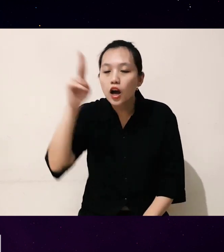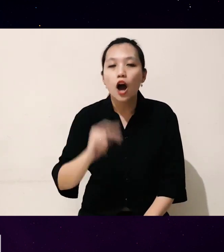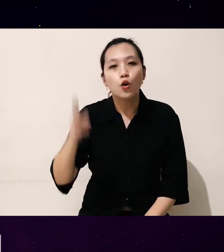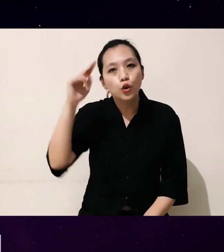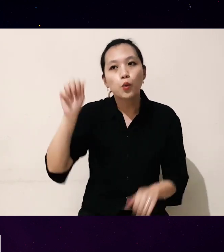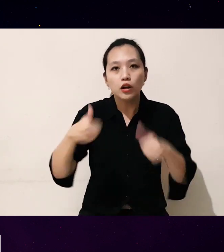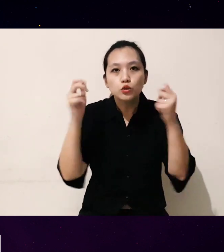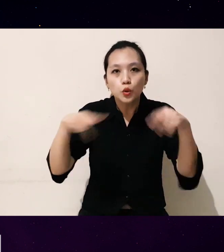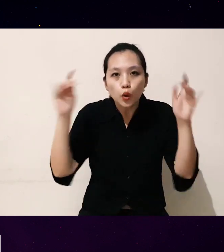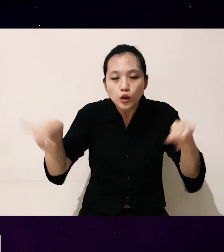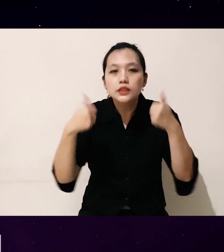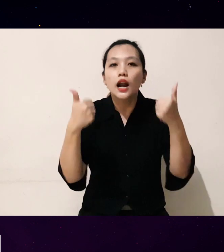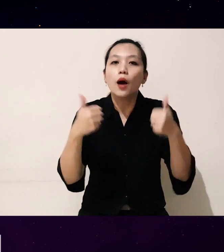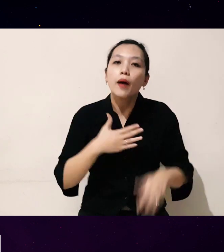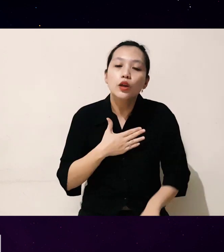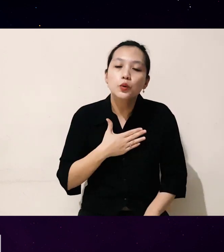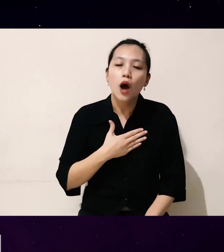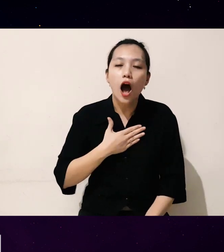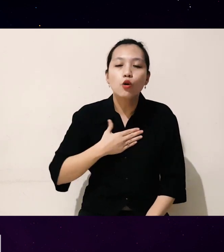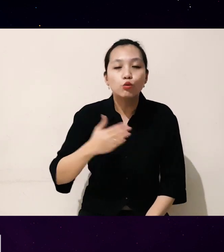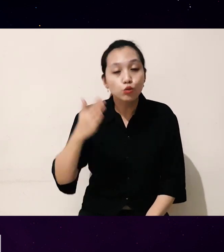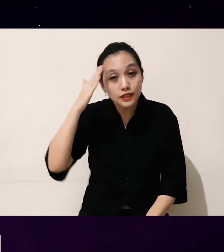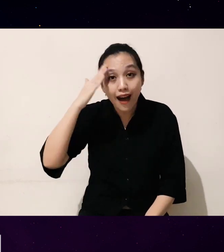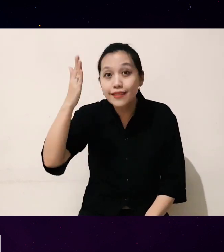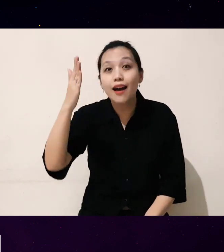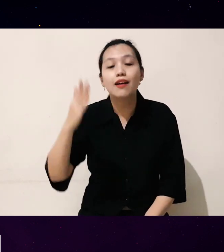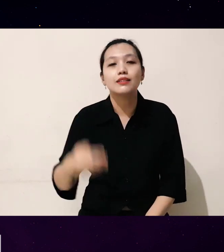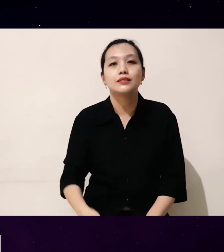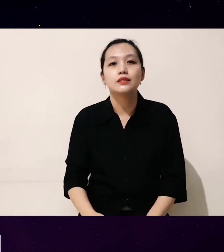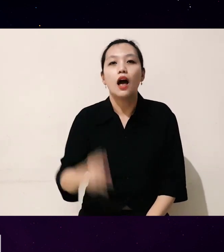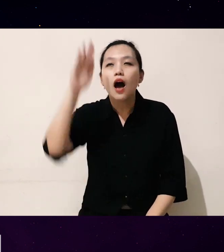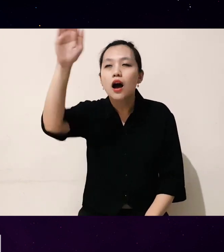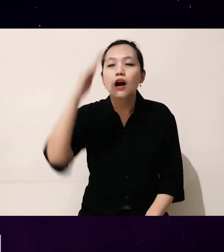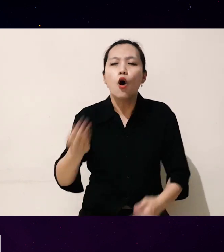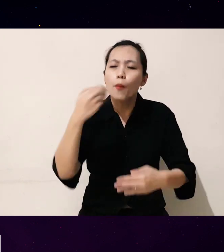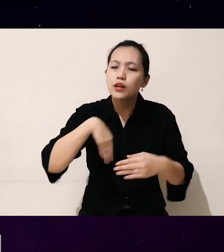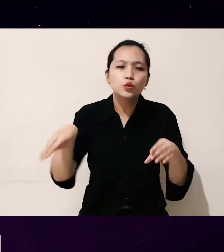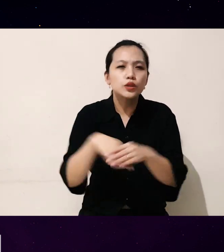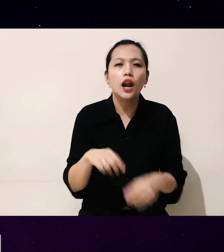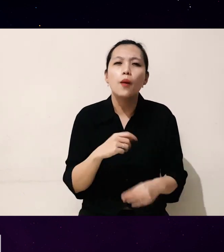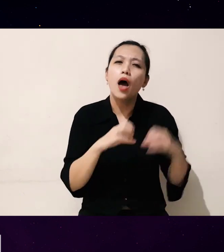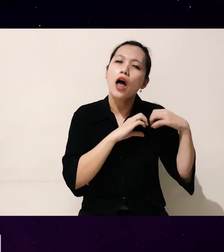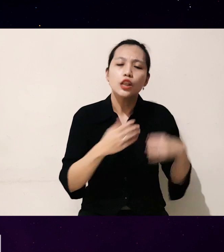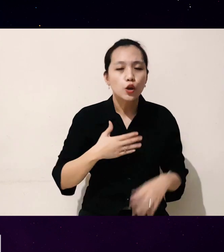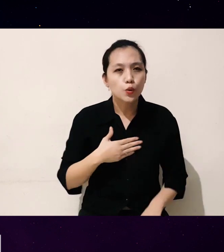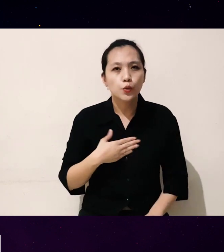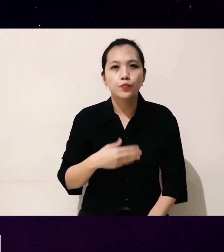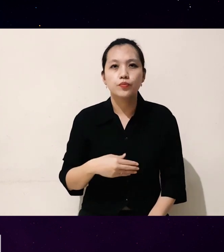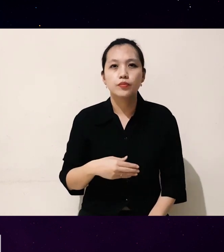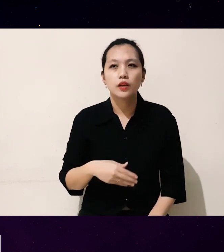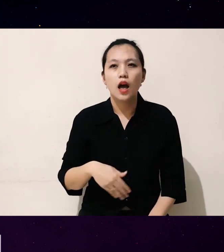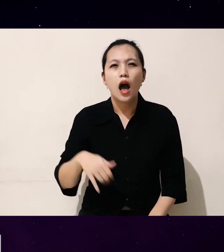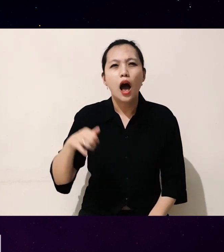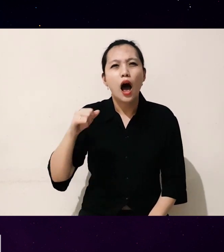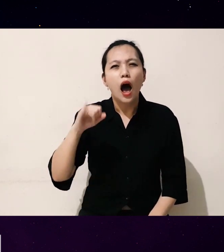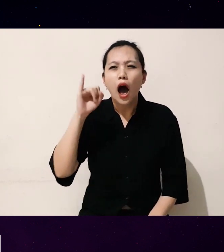Tuhan Yesus, Anda dapat mengulang ini bersama dengan saya. Tuhan Yesus, Engkaulah Tuhan dan Juru Selamatmu. Aku